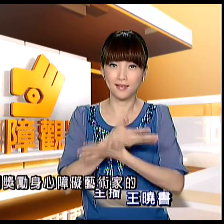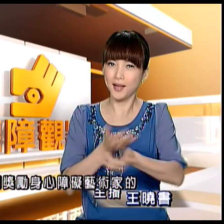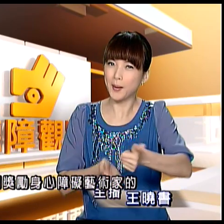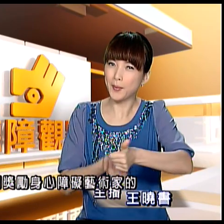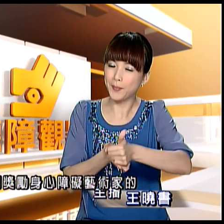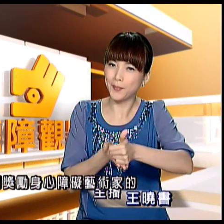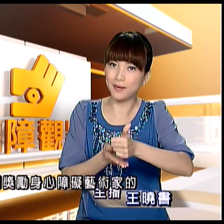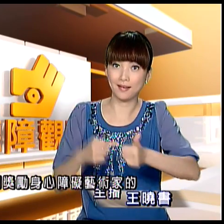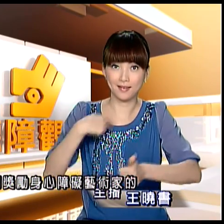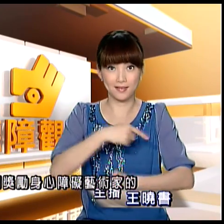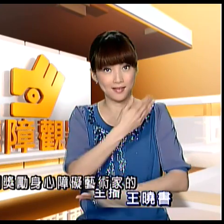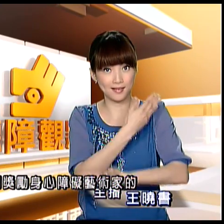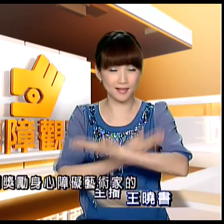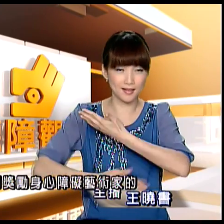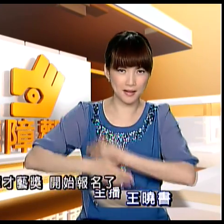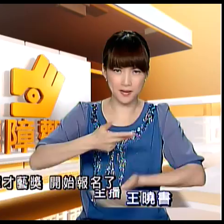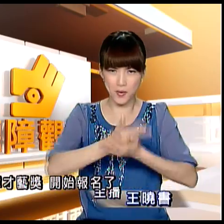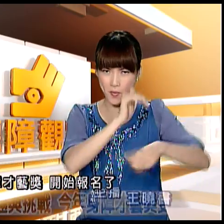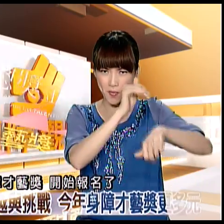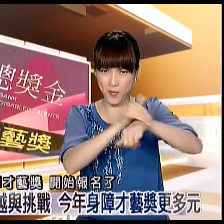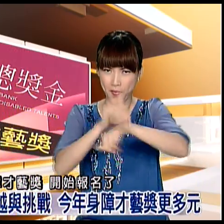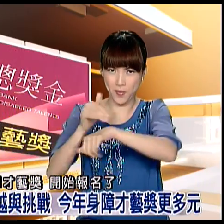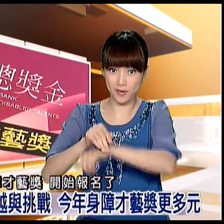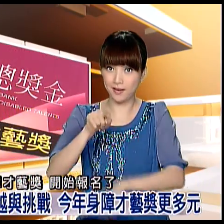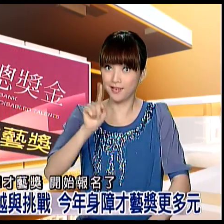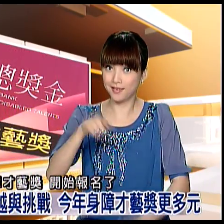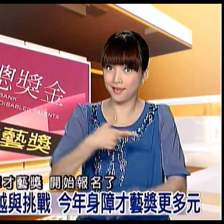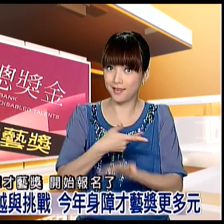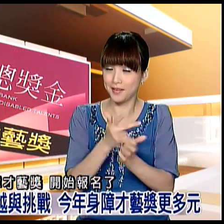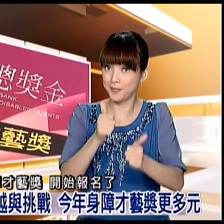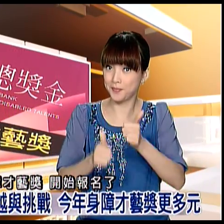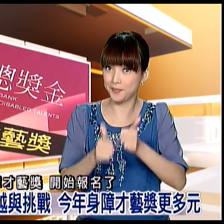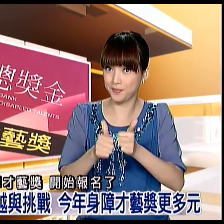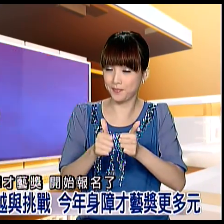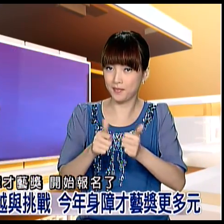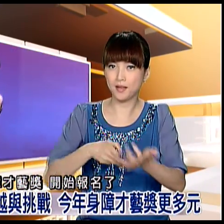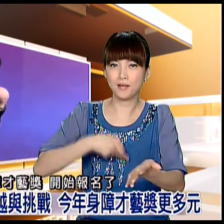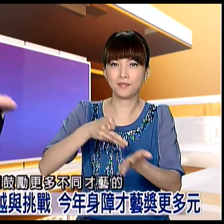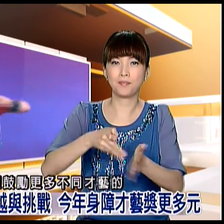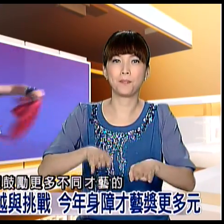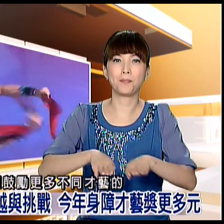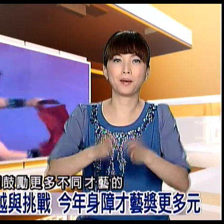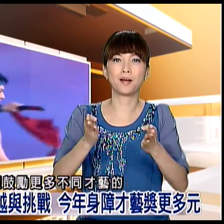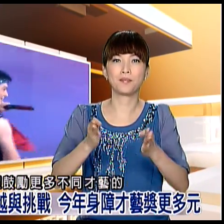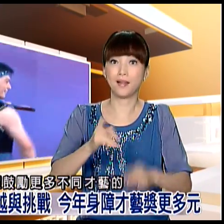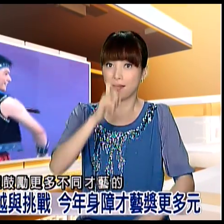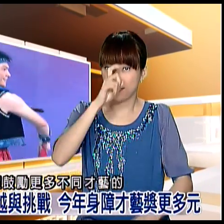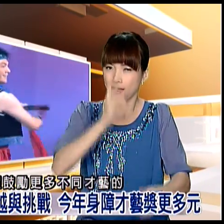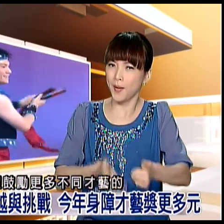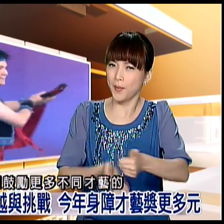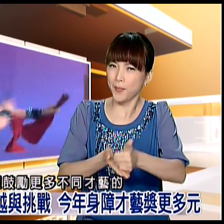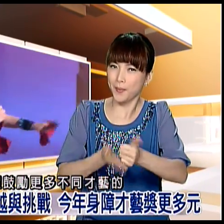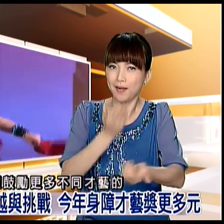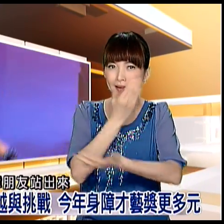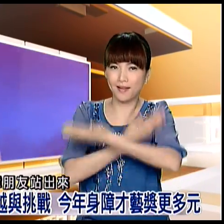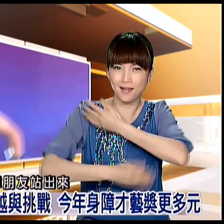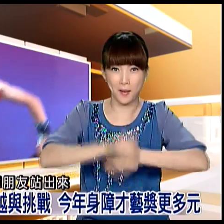专门奖励身心障碍艺术家的身障才艺奖开始报名了，希望鼓励更多不同才艺的身障朋友站出